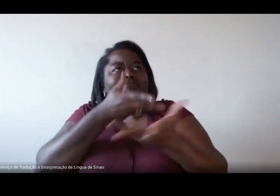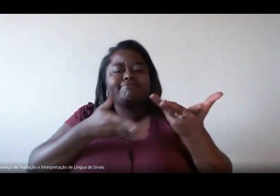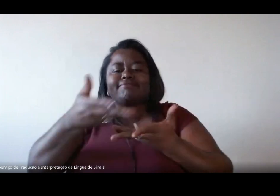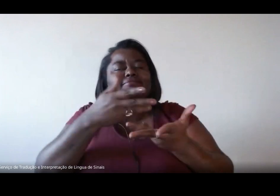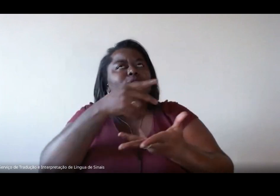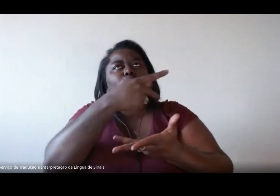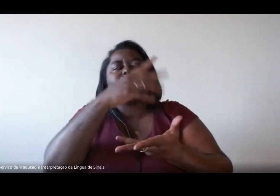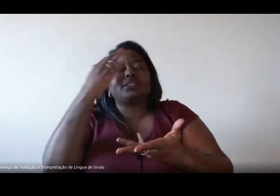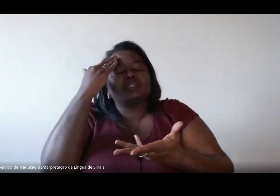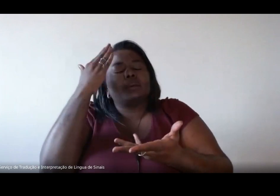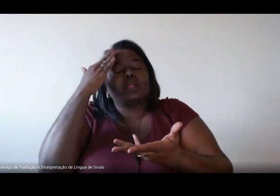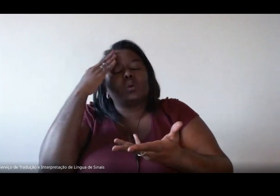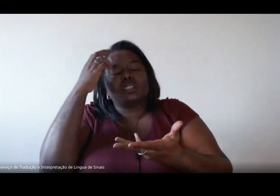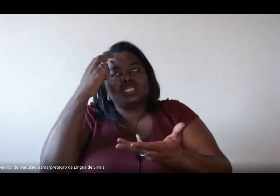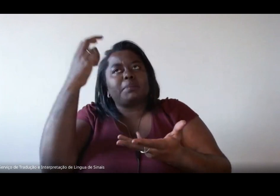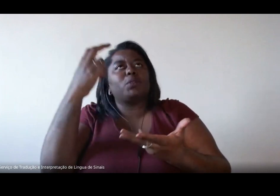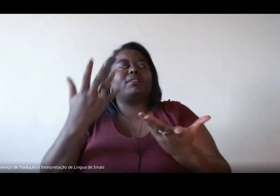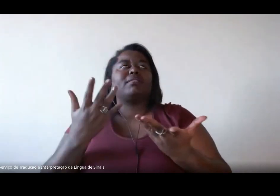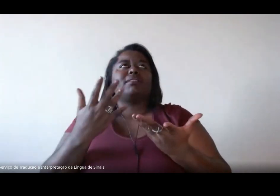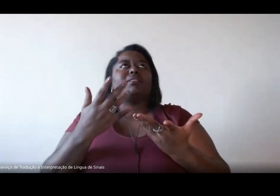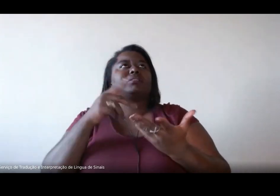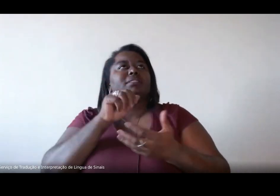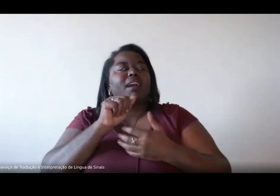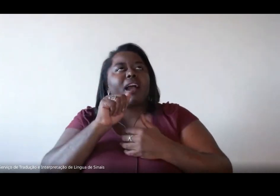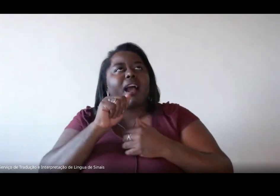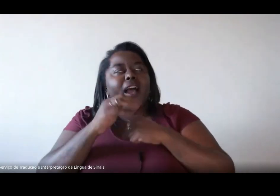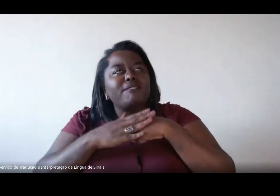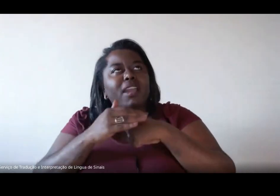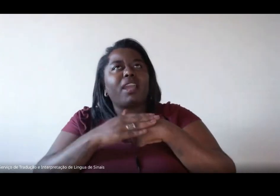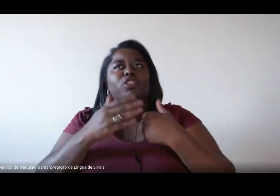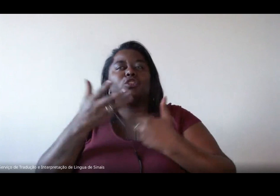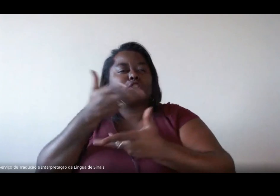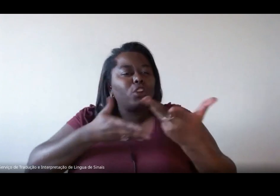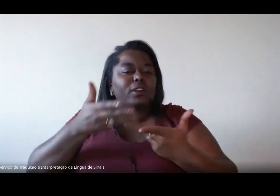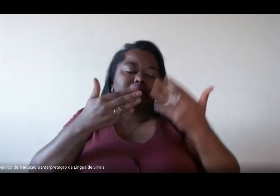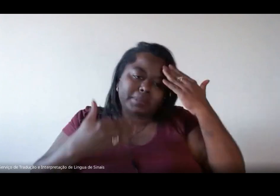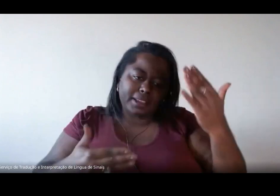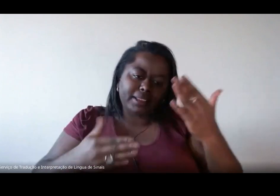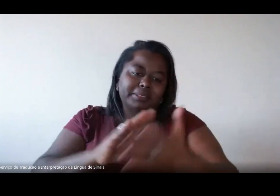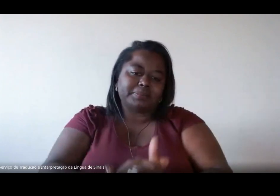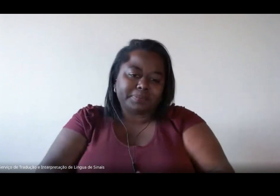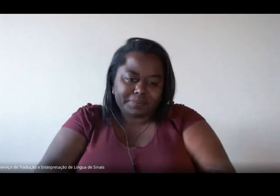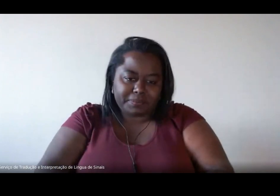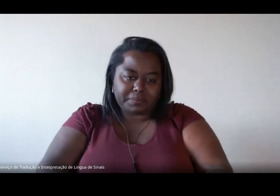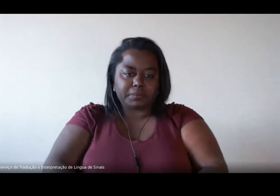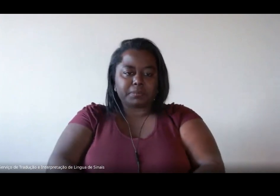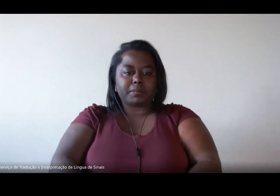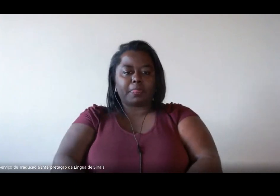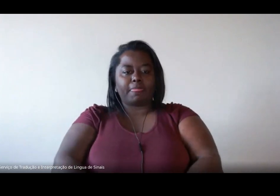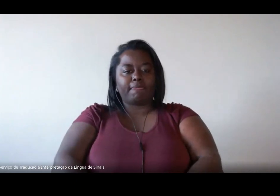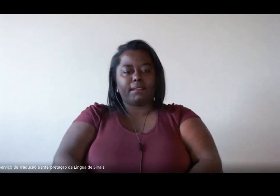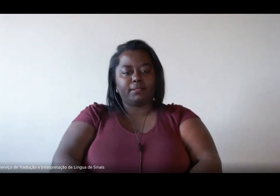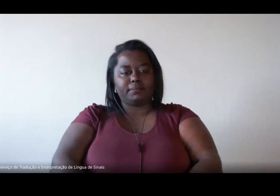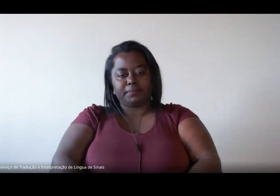contigo, dessa sabedoria maravilhosa, desse afeto, dessa troca. Obrigado mesmo. Obrigado. Gratidão,